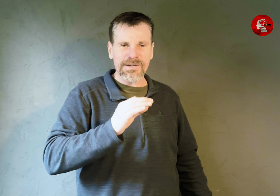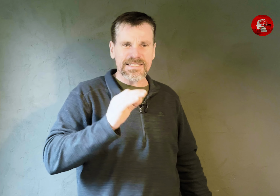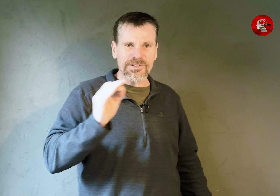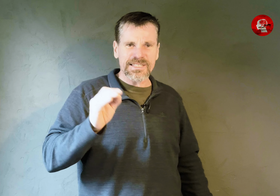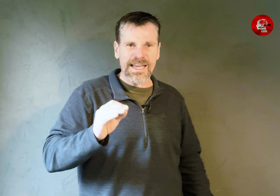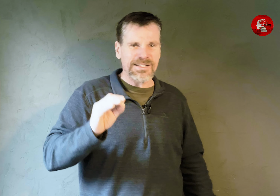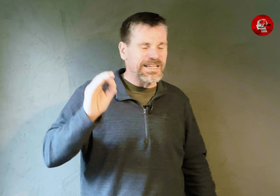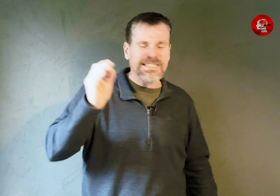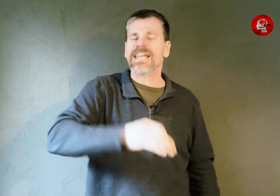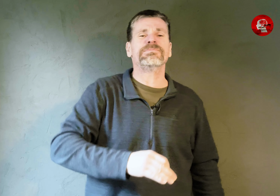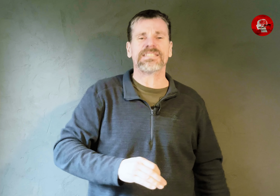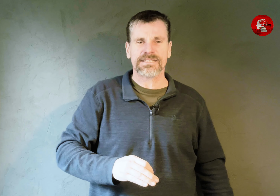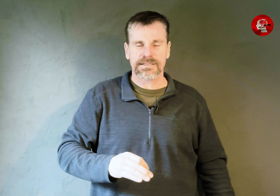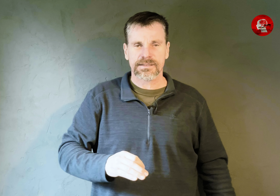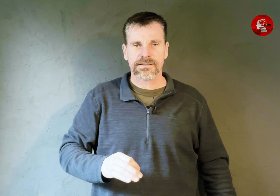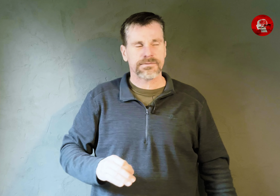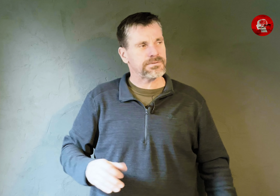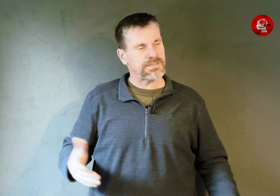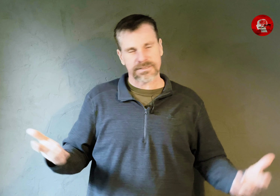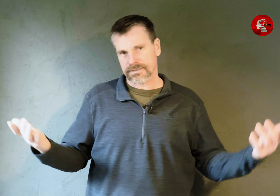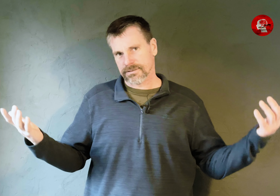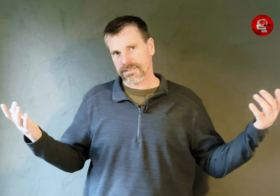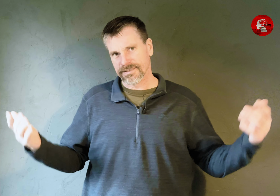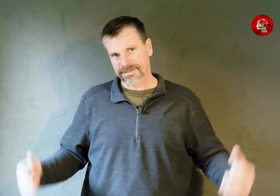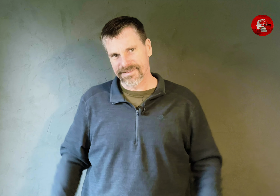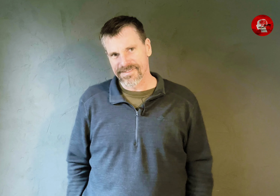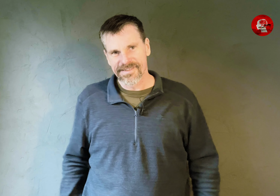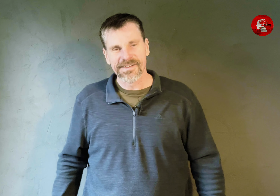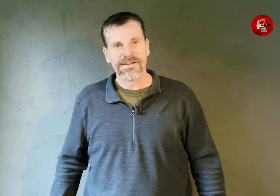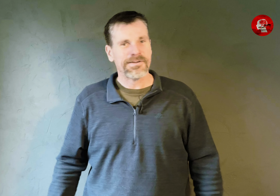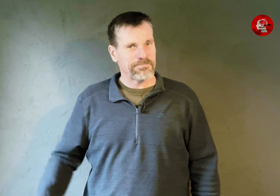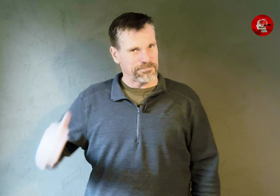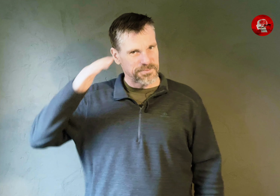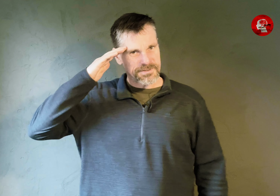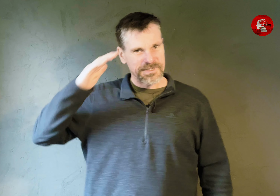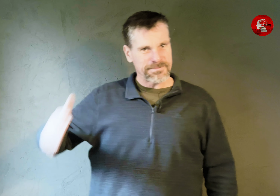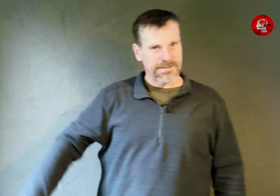ist zum nächsten mal